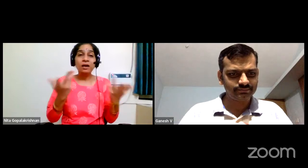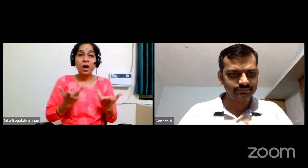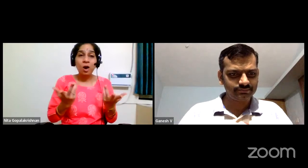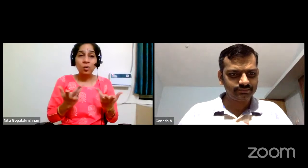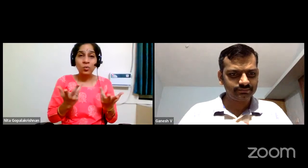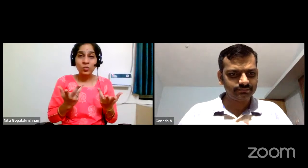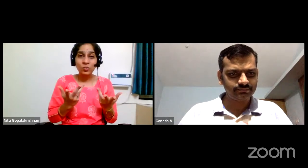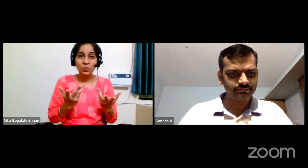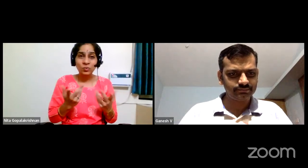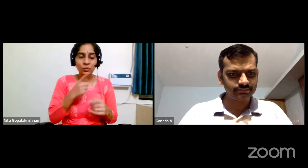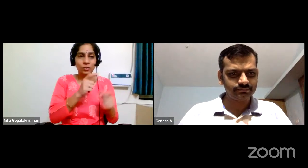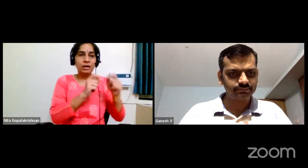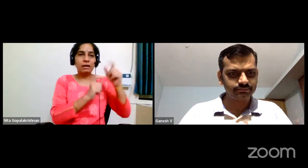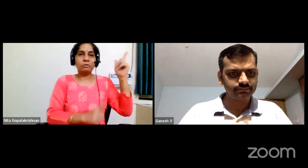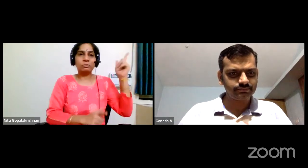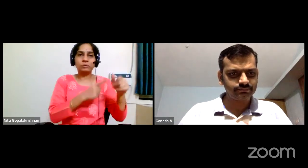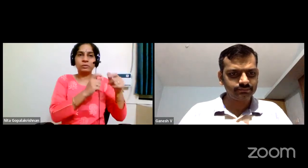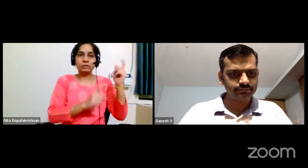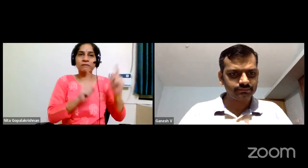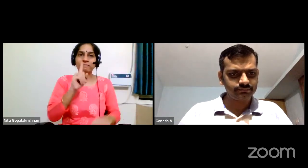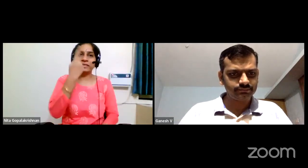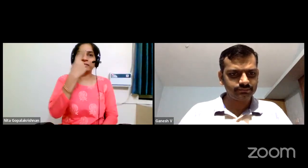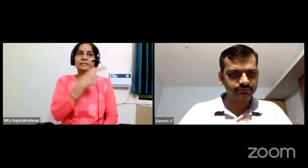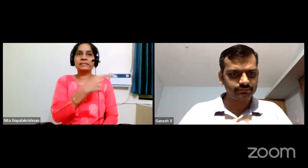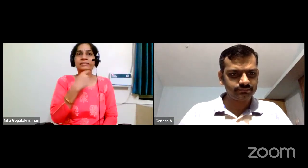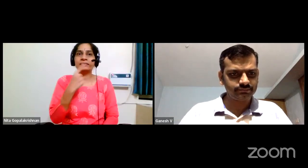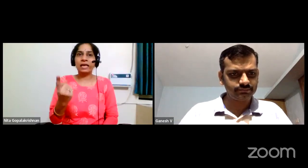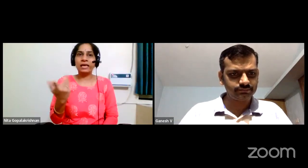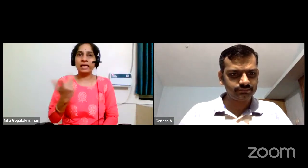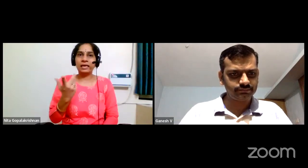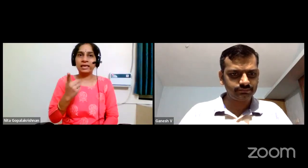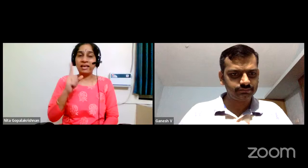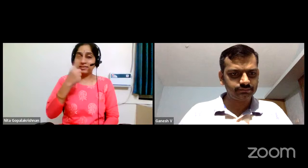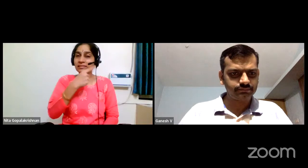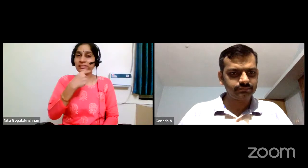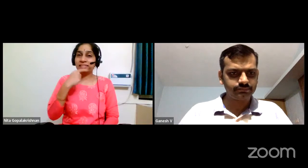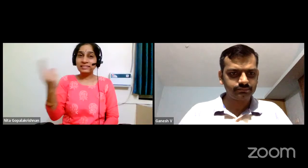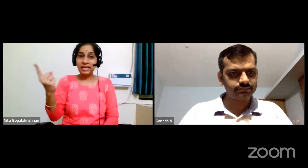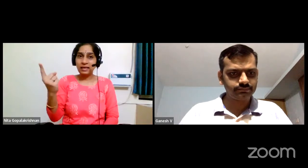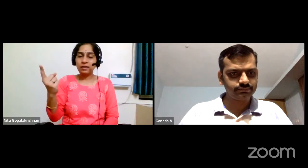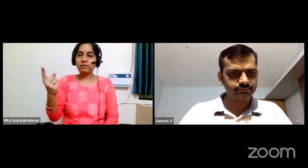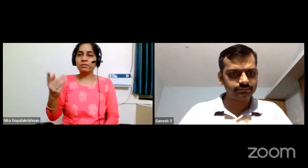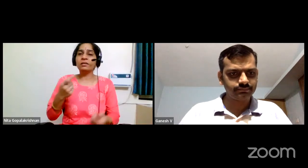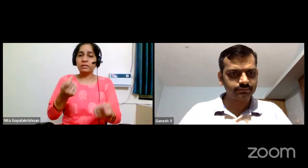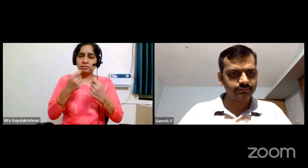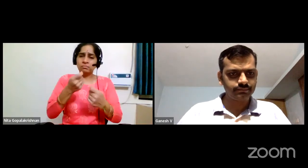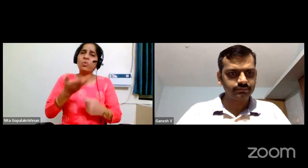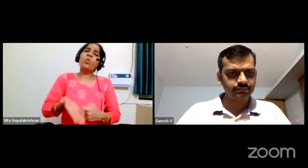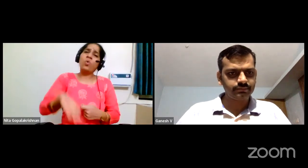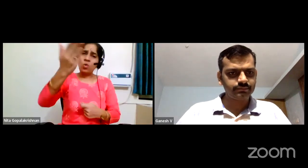मैं देखना चाहता हूँ कि कौन कौन युद्ध के मैदान में खड़ा है। तो तब तक युद्ध आरंभ नहीं हुआ था।